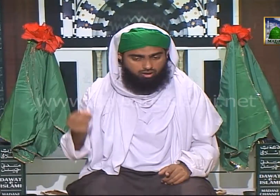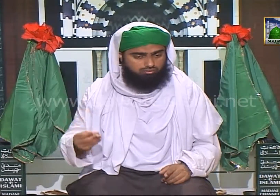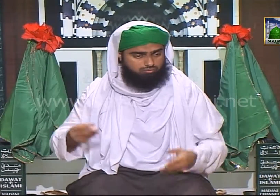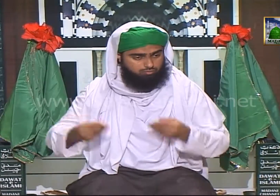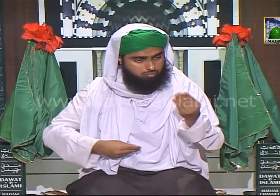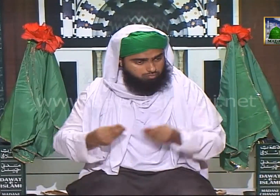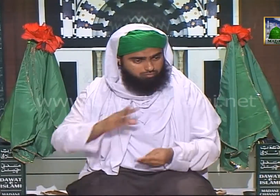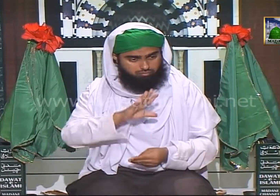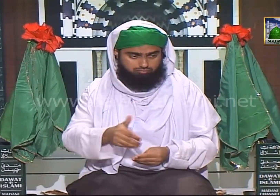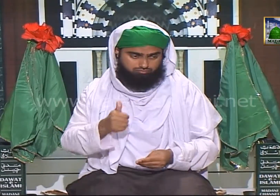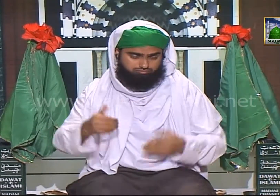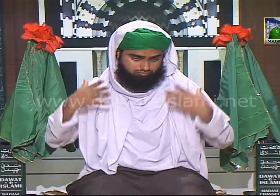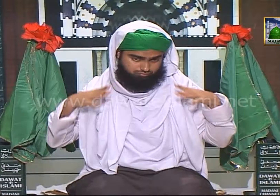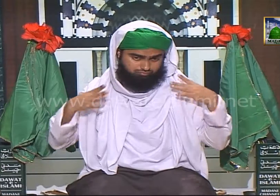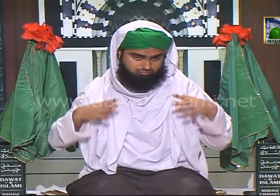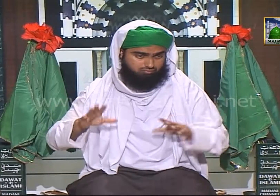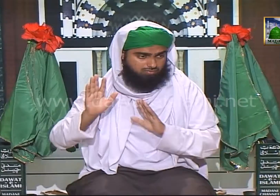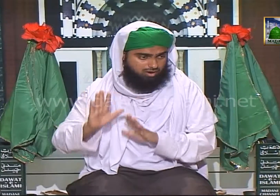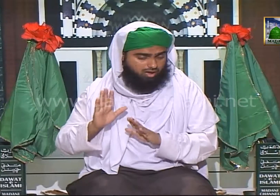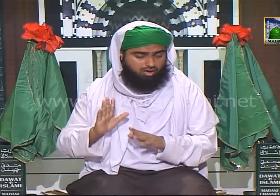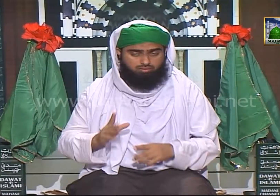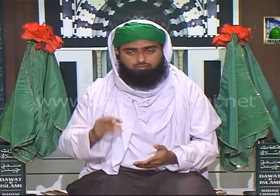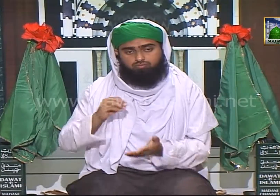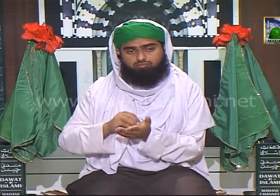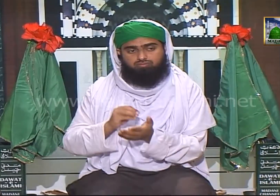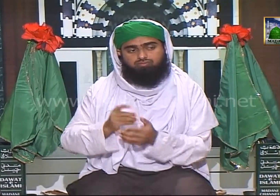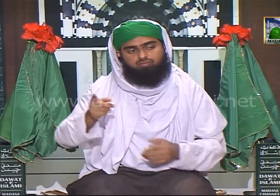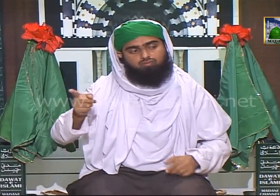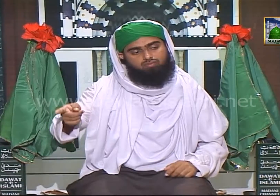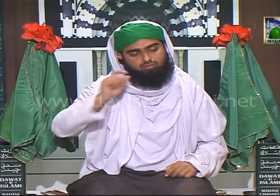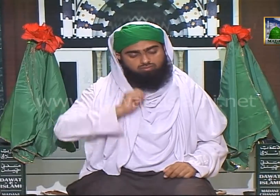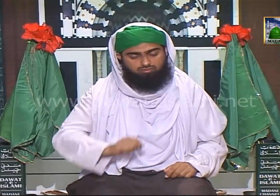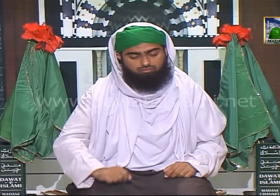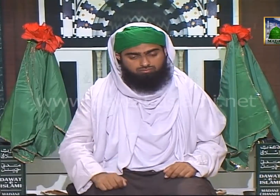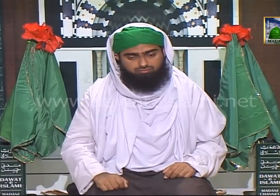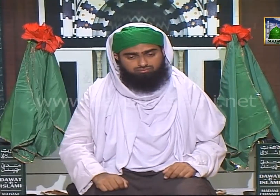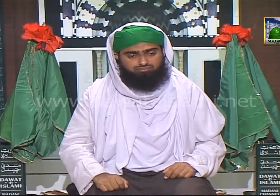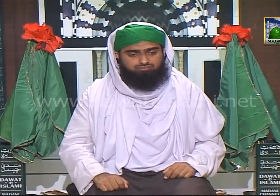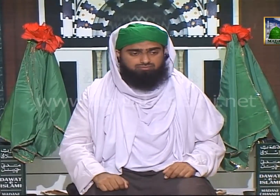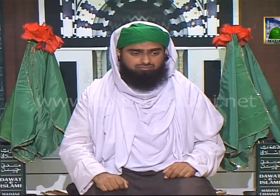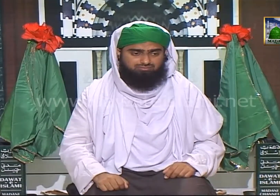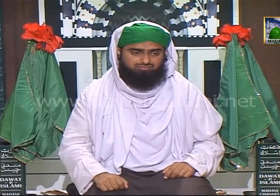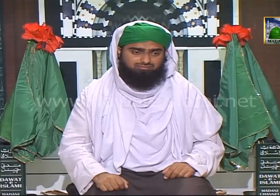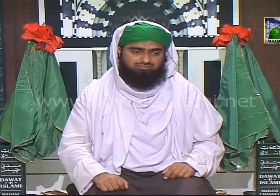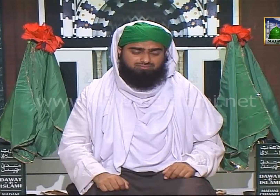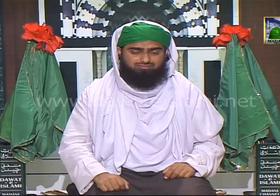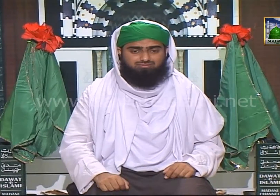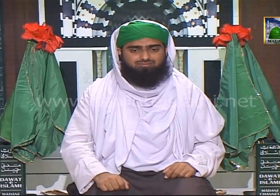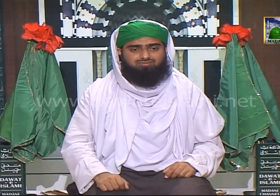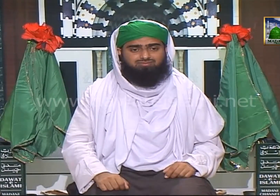گویا تجارت یا حلال روزی یہ ہاتھ پر ہاتھ رکھ کر کونے میں گوشہ نشین ہو کر عبادت